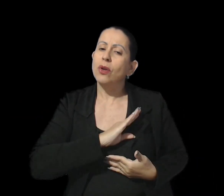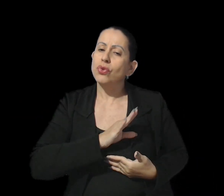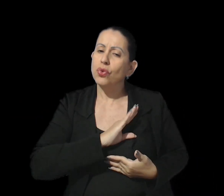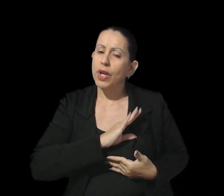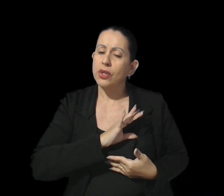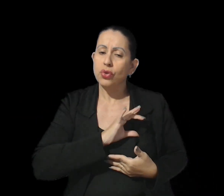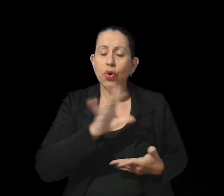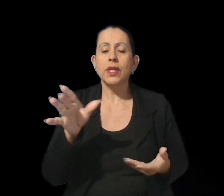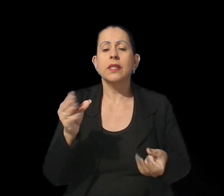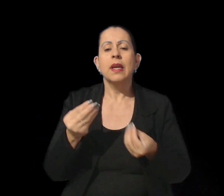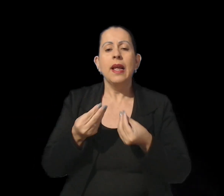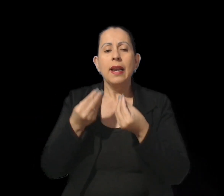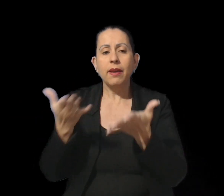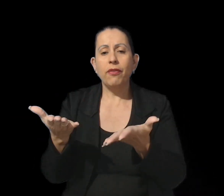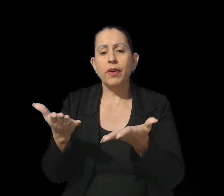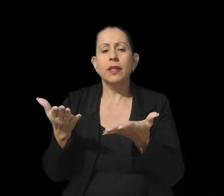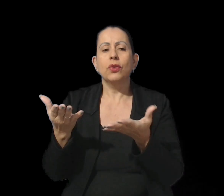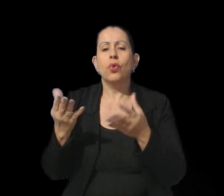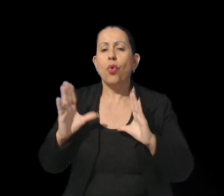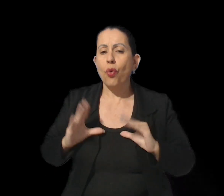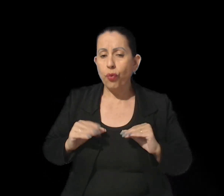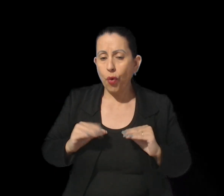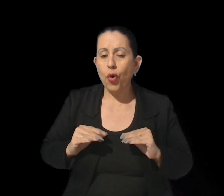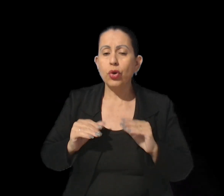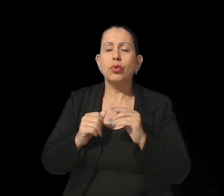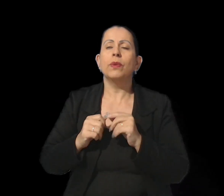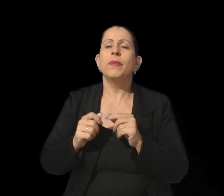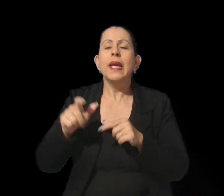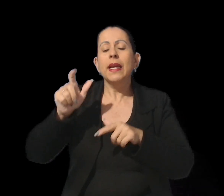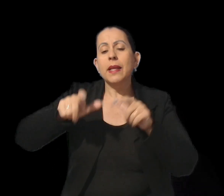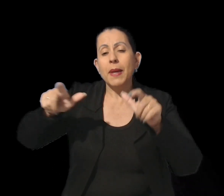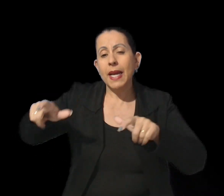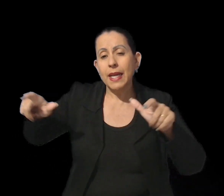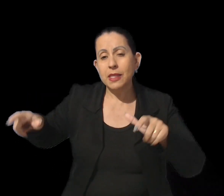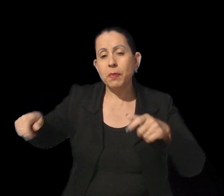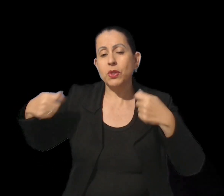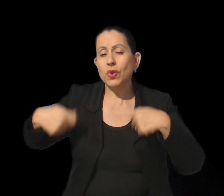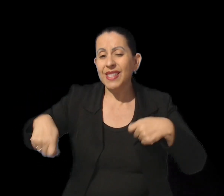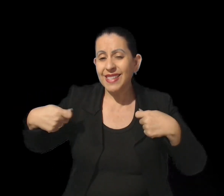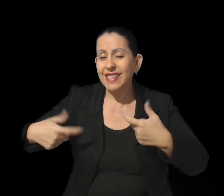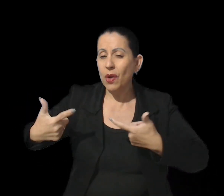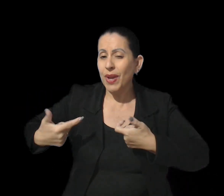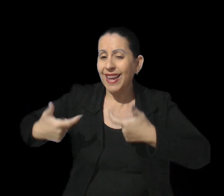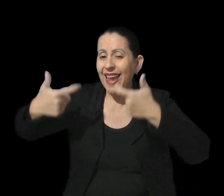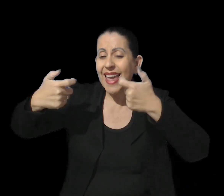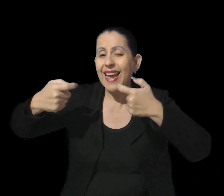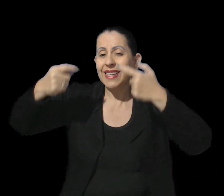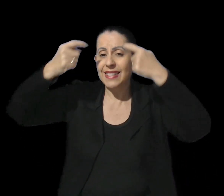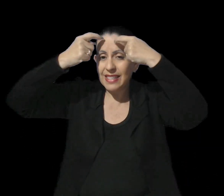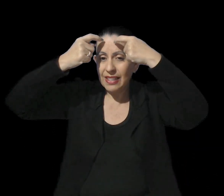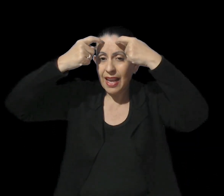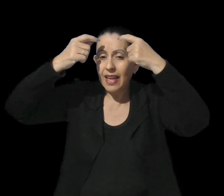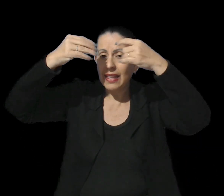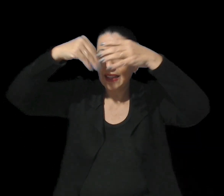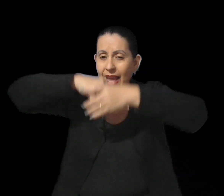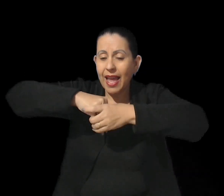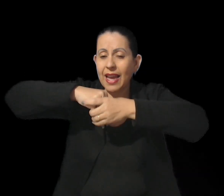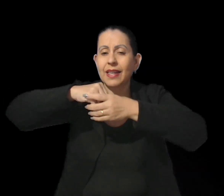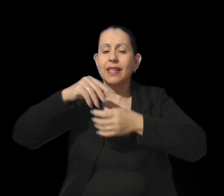os corações, levando o conforto, e também aquelas pessoas que estão em guerras, né, internas